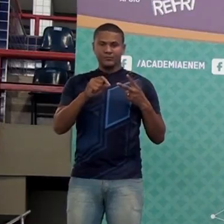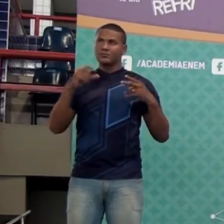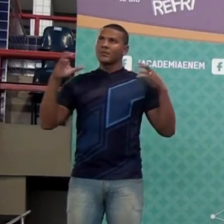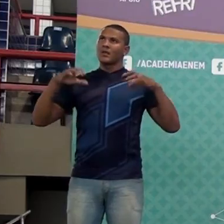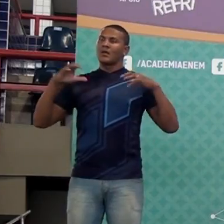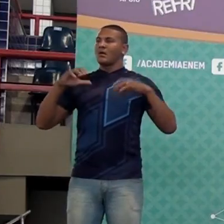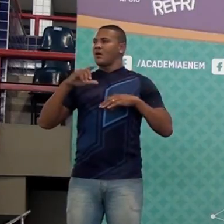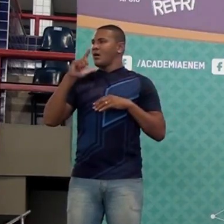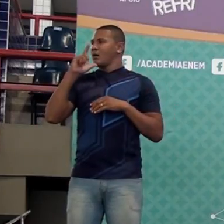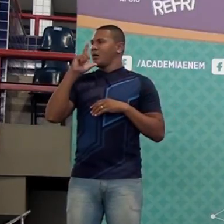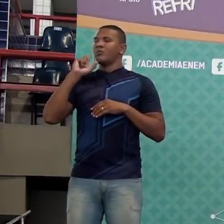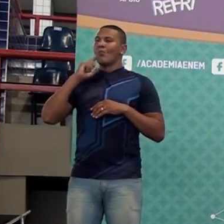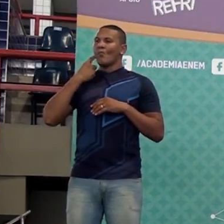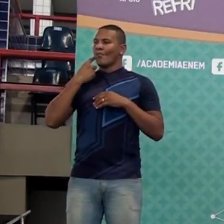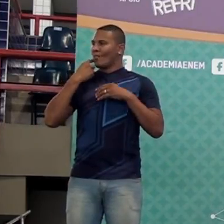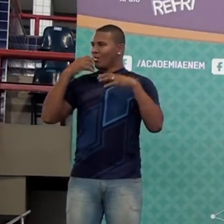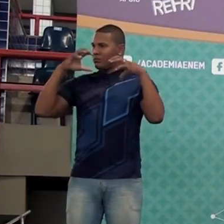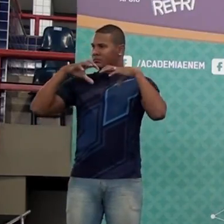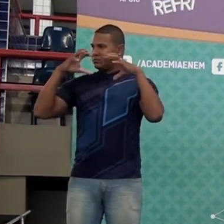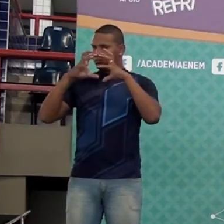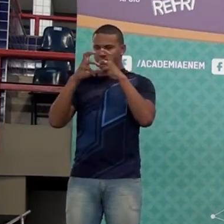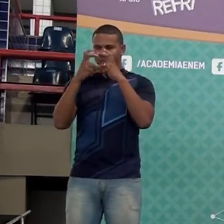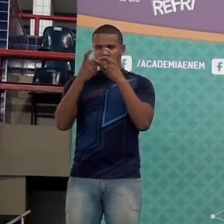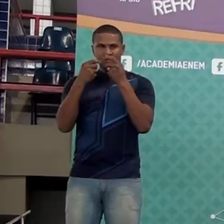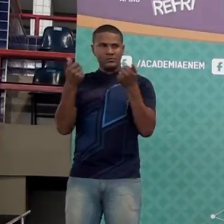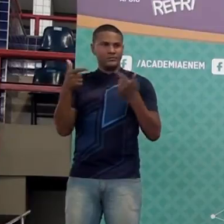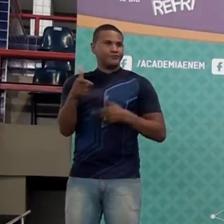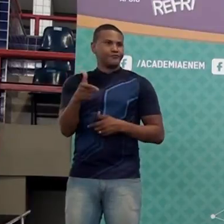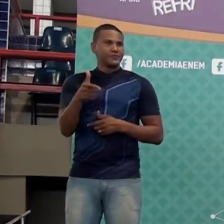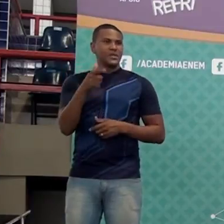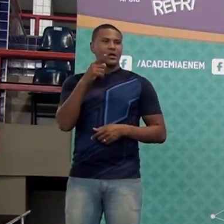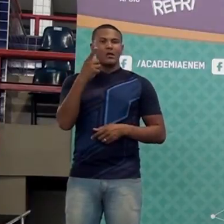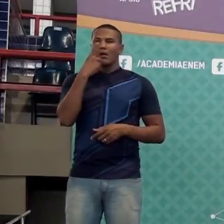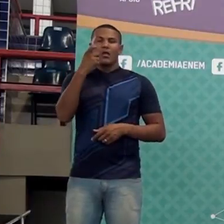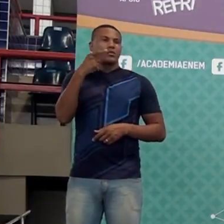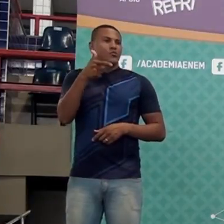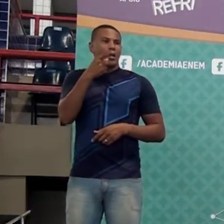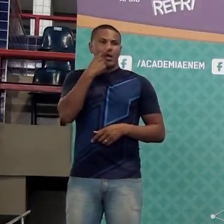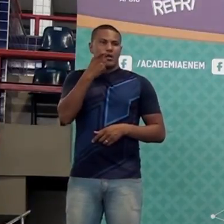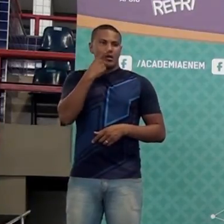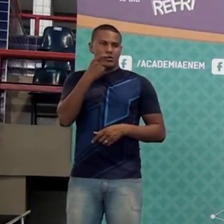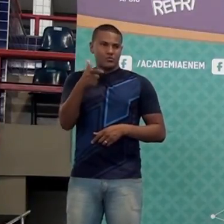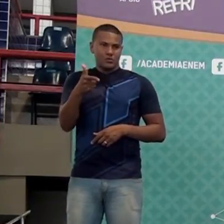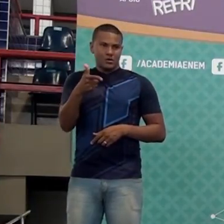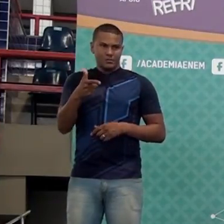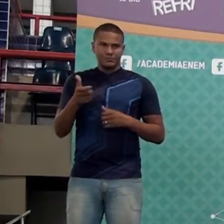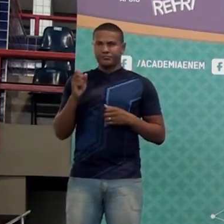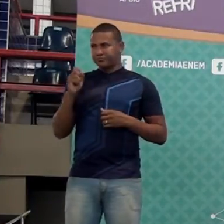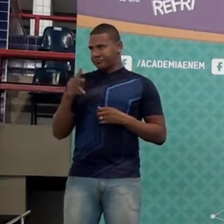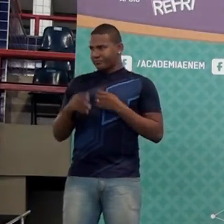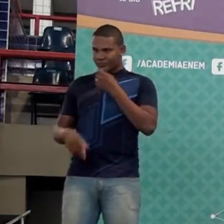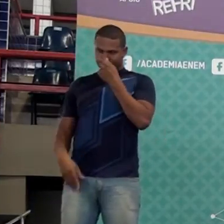tem liberação de gases, óxidos de enxofre, óxidos de nitrogênio, que acabam